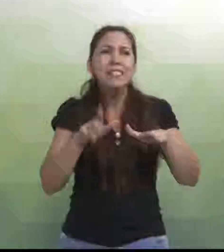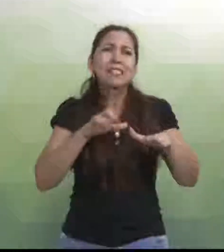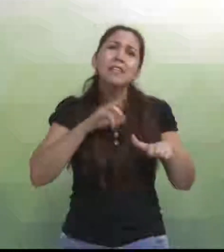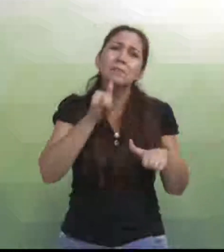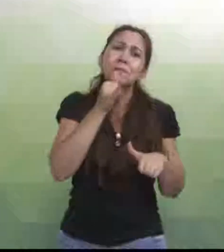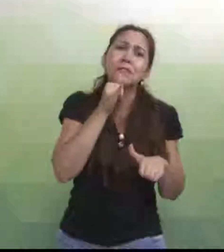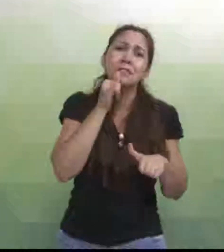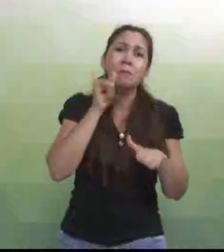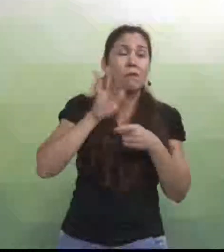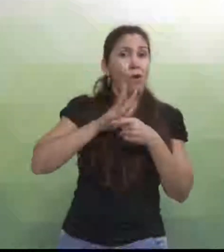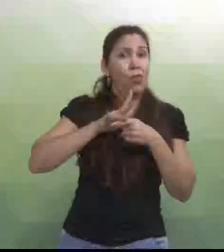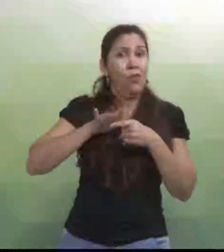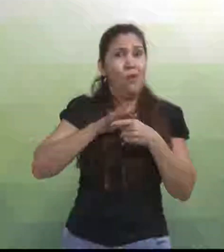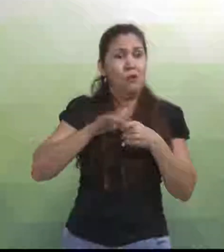fonologia, regras, dentre outras,